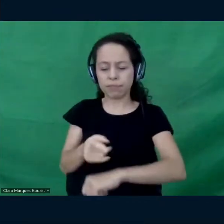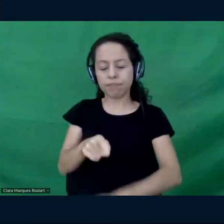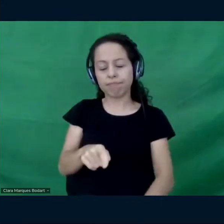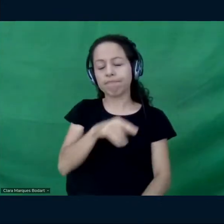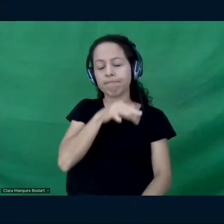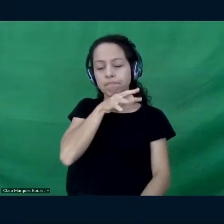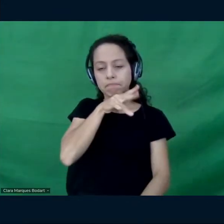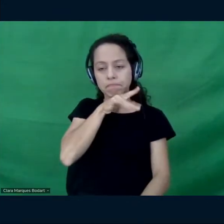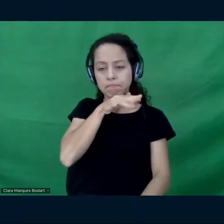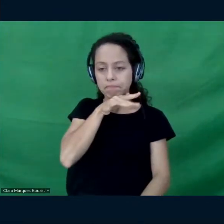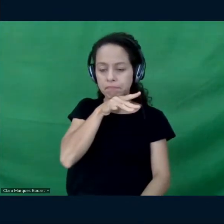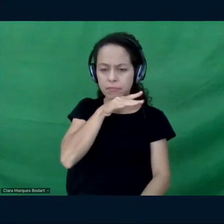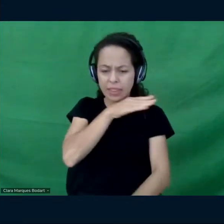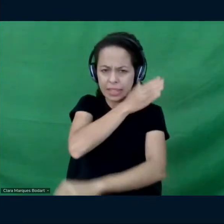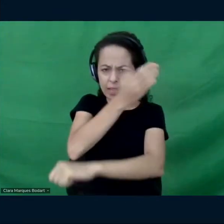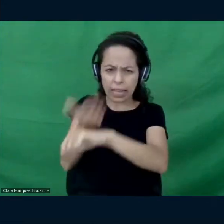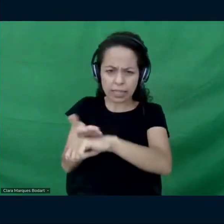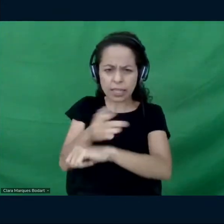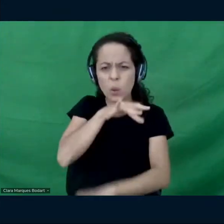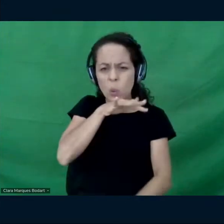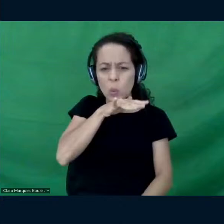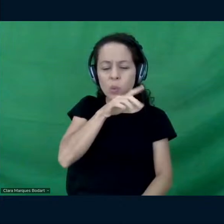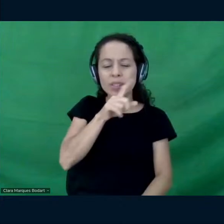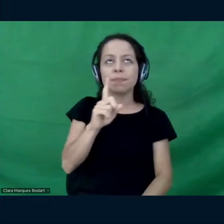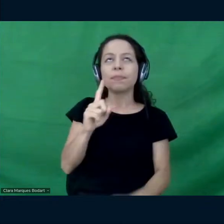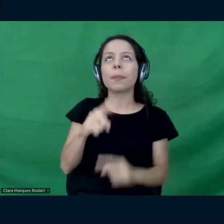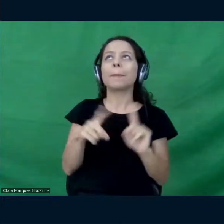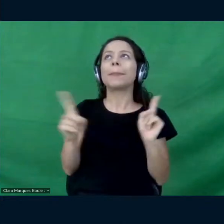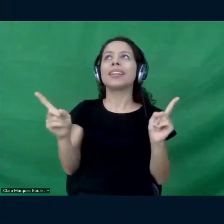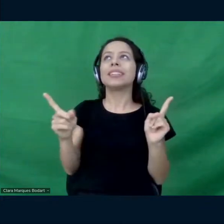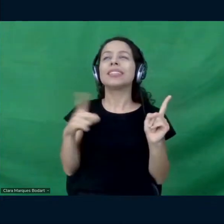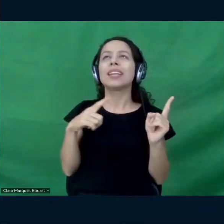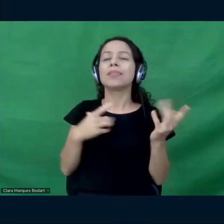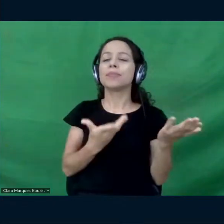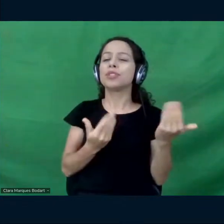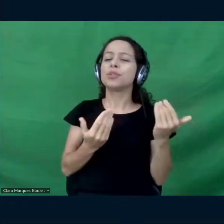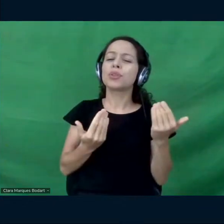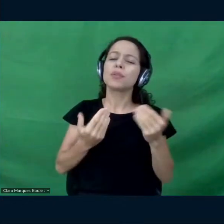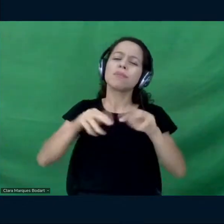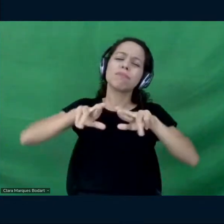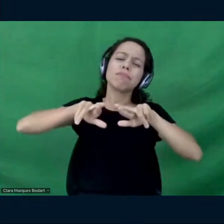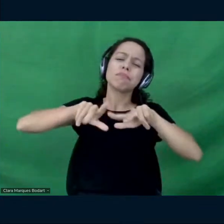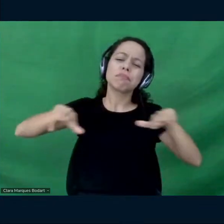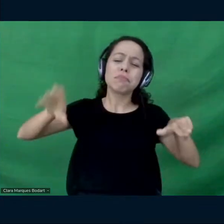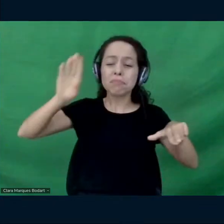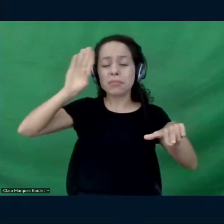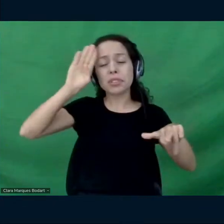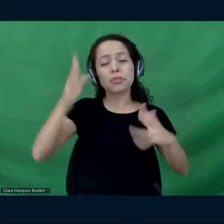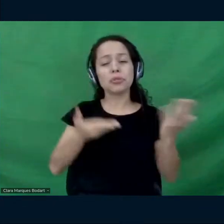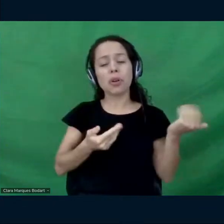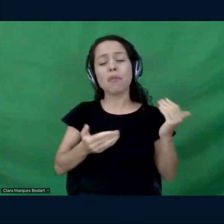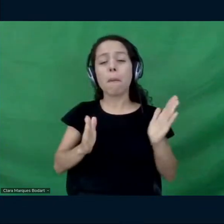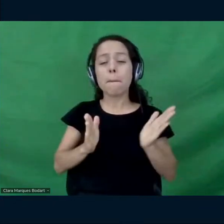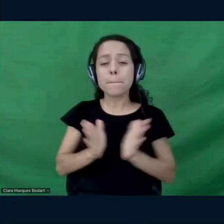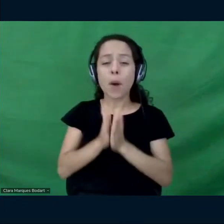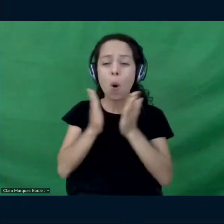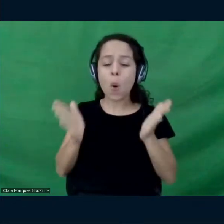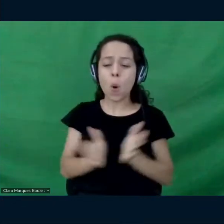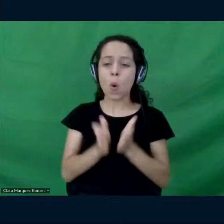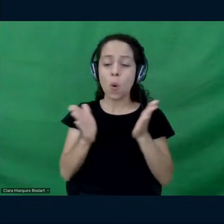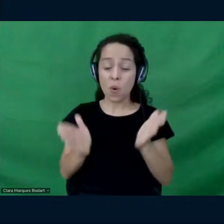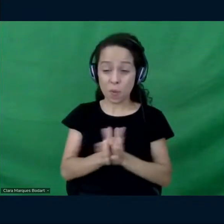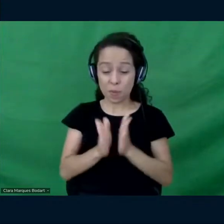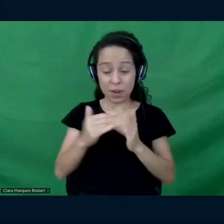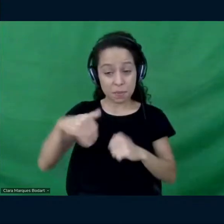o período integral seja ruim, mas nós temos muitos jovens, sobretudo os jovens mais pobres, as populações mais vulneráveis,